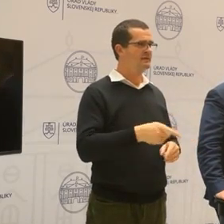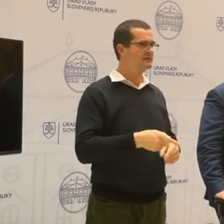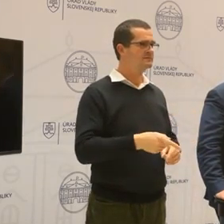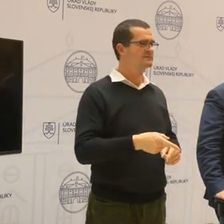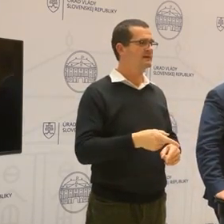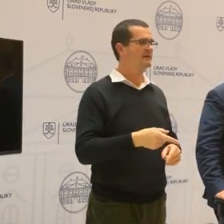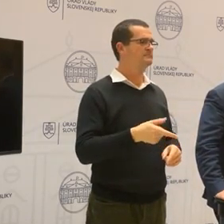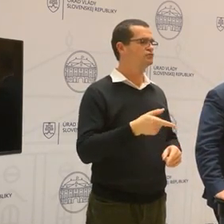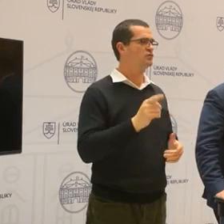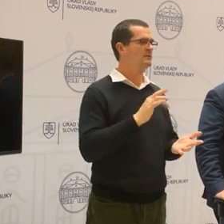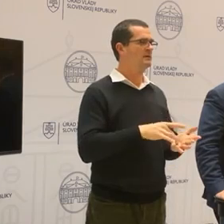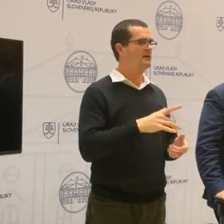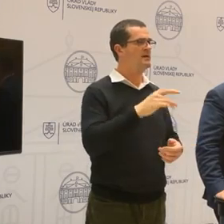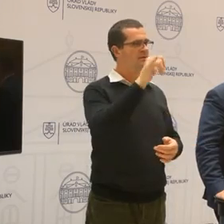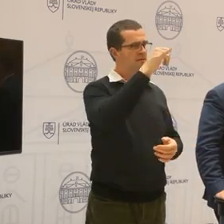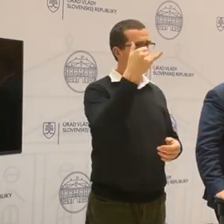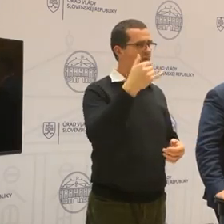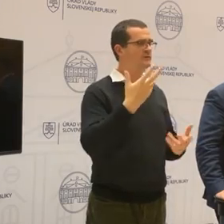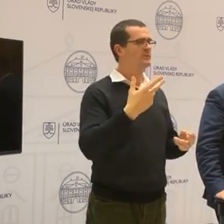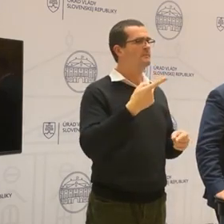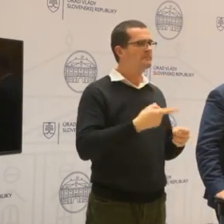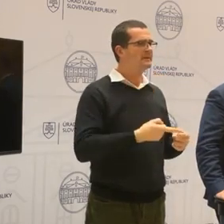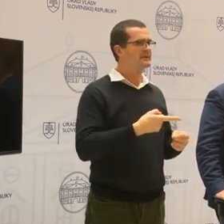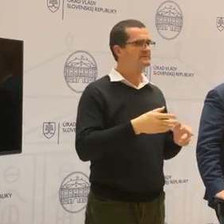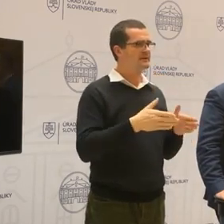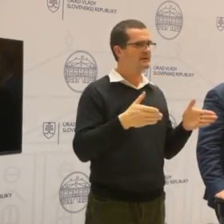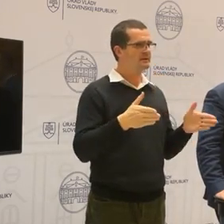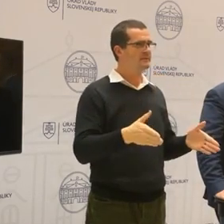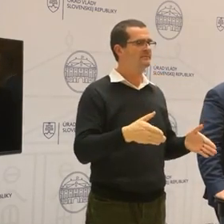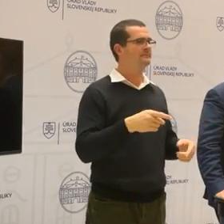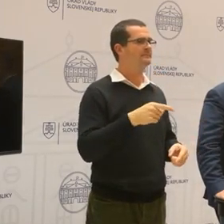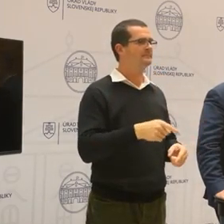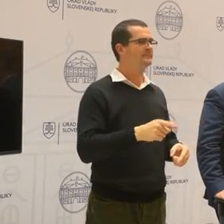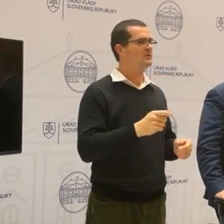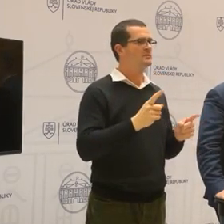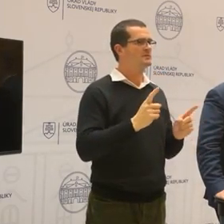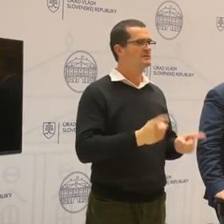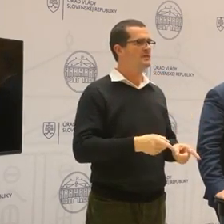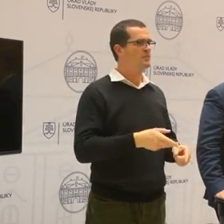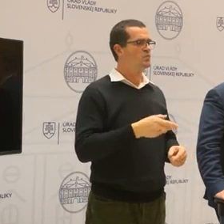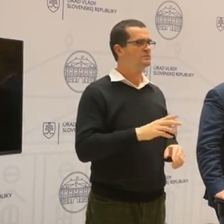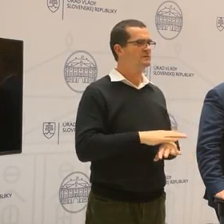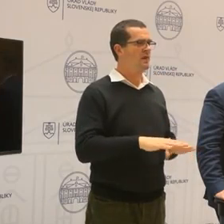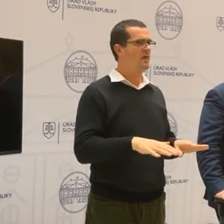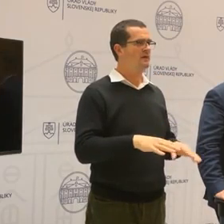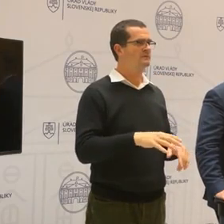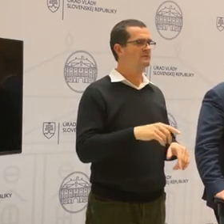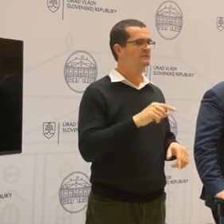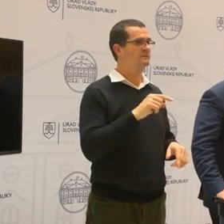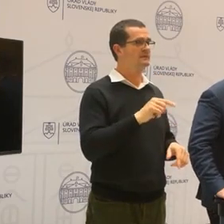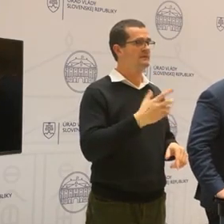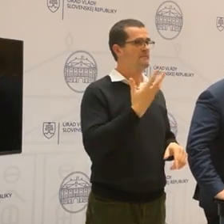charakteru, jednak čo sa týka názvu alebo upresnenia, že to nemusí byť len